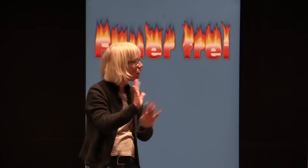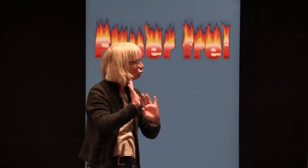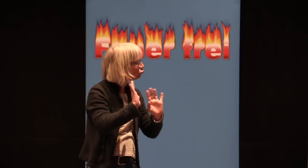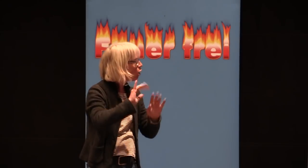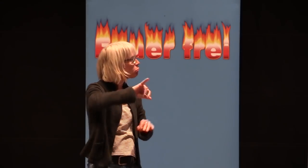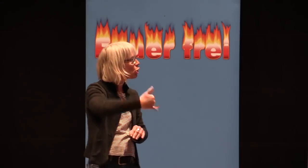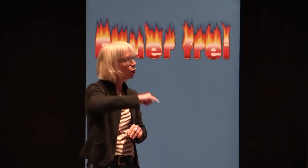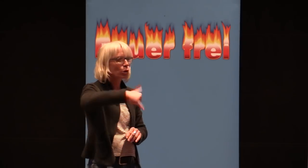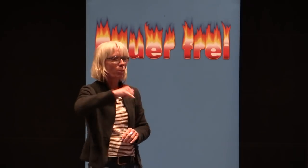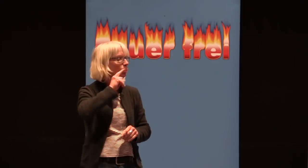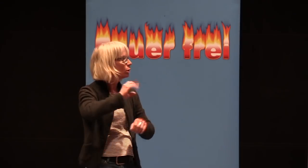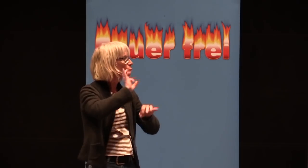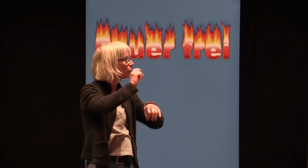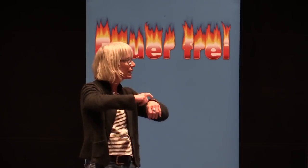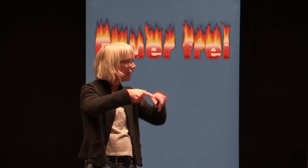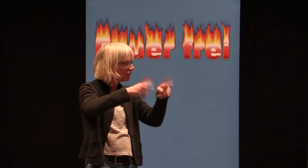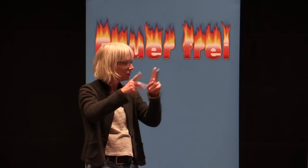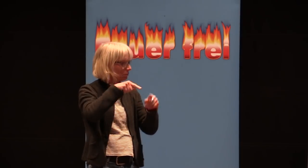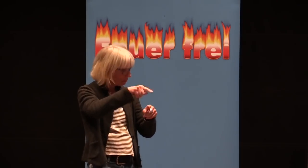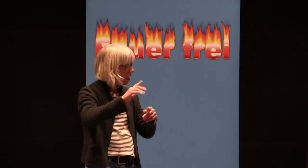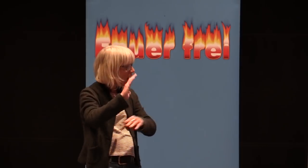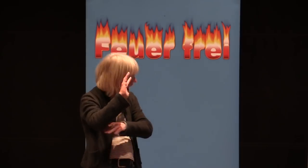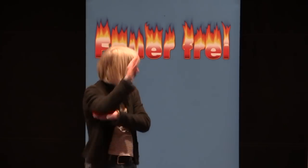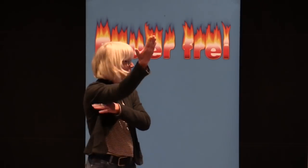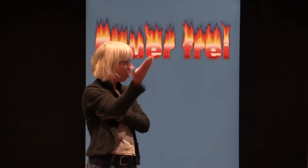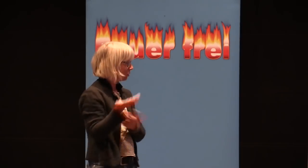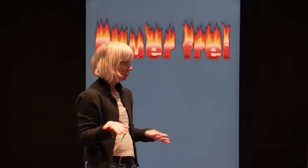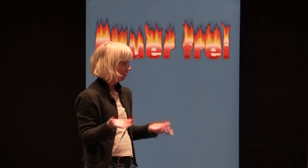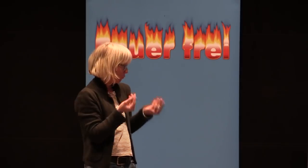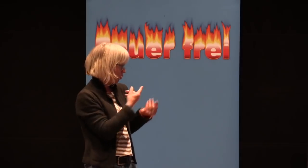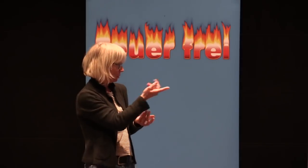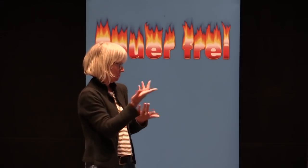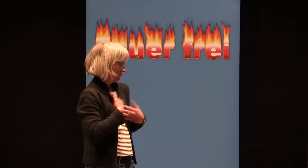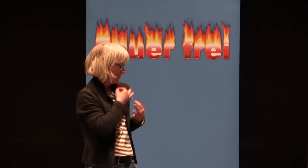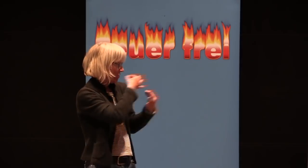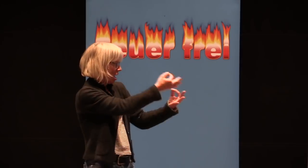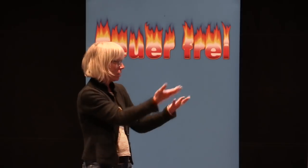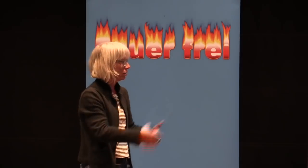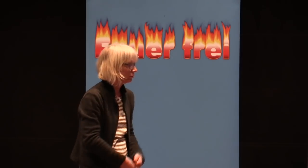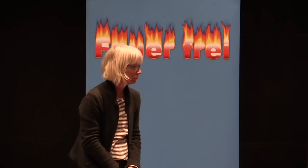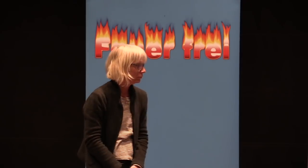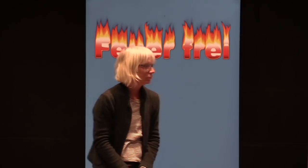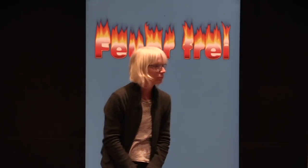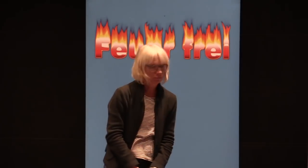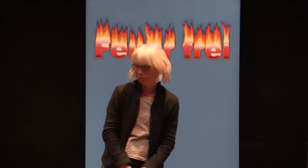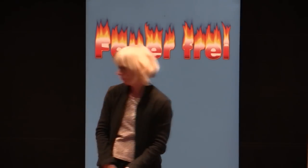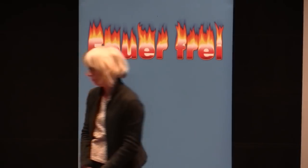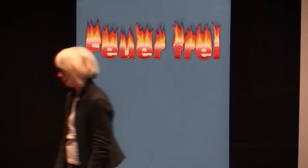Leute dementsprechend so auch einsetzt. Dass man also wirklich sagt, man geht auf Projekte, die zeitlich begrenzt sind. Wäre das